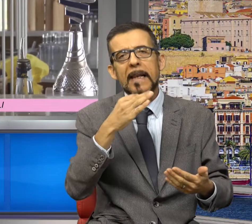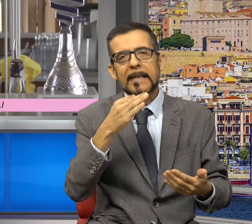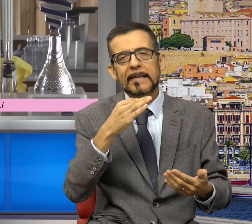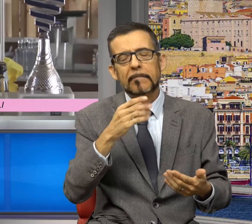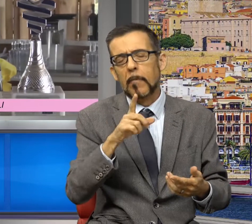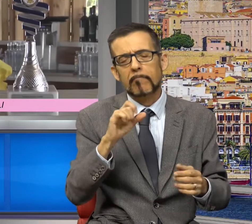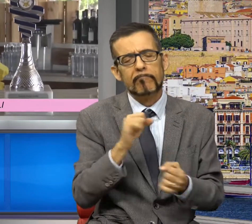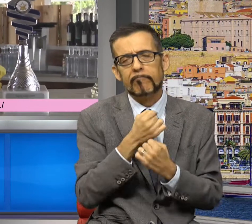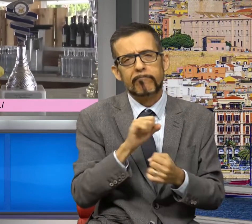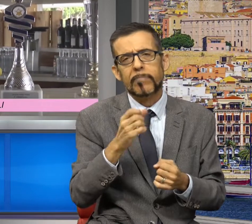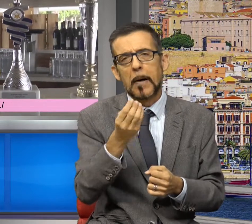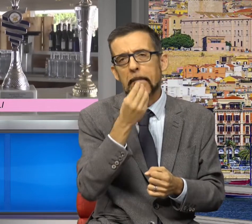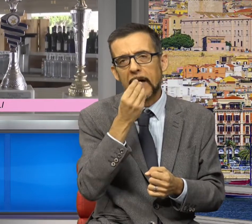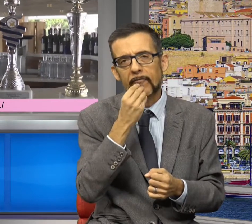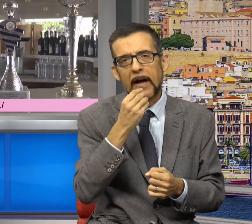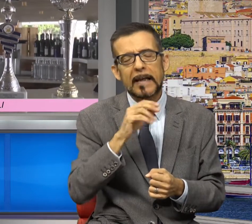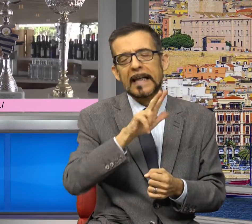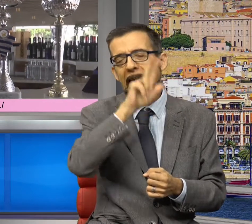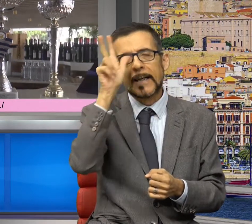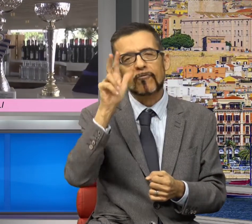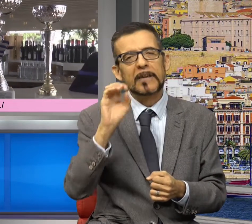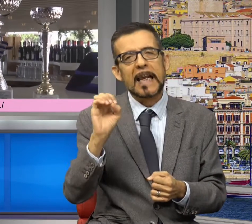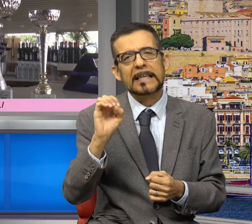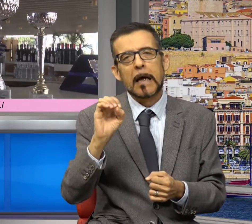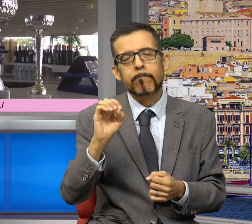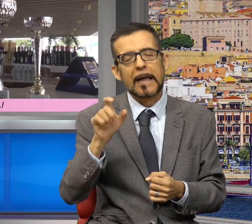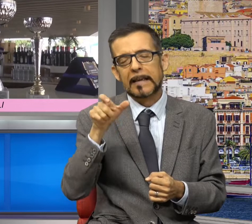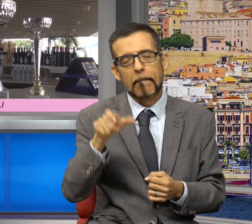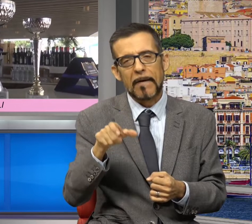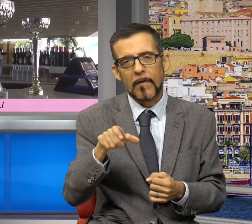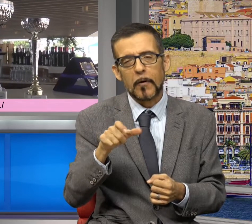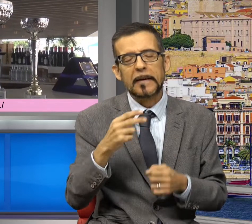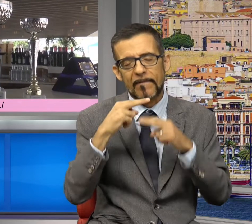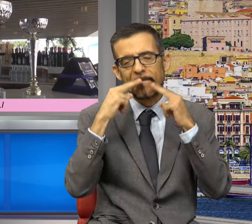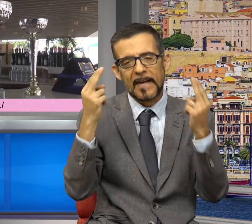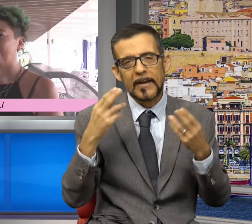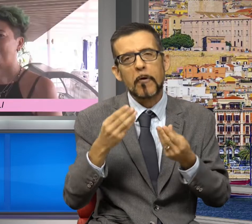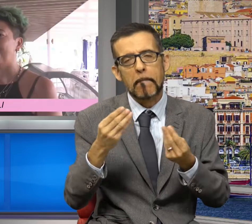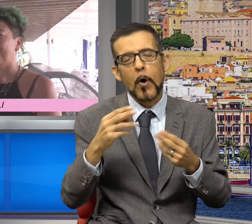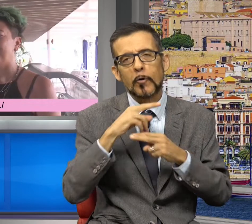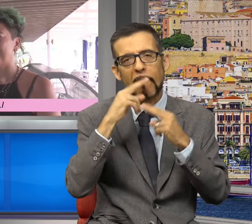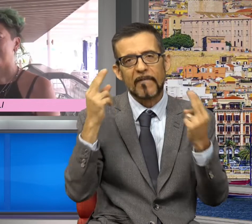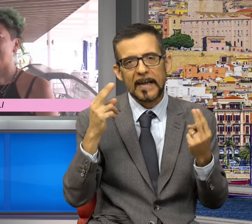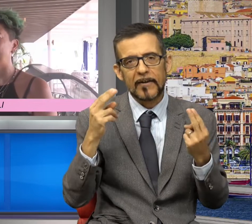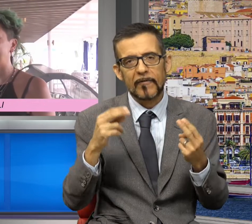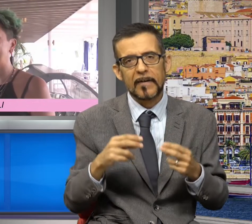essere chiamata la Queen Elizabeth. Quindi sono molto felice, soprattutto aver messo in